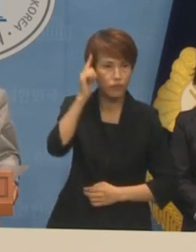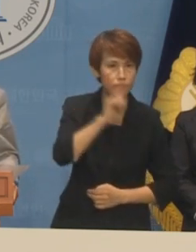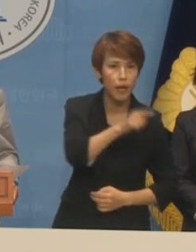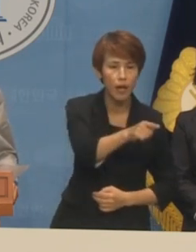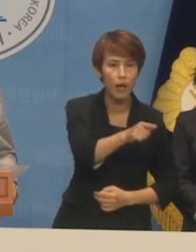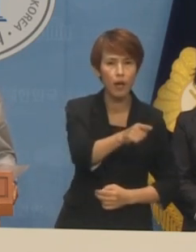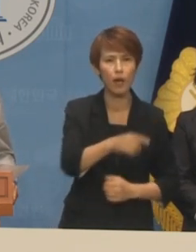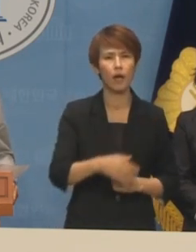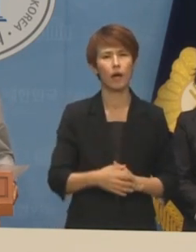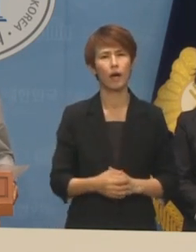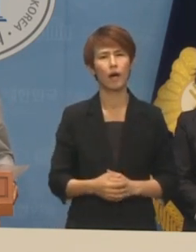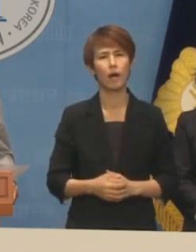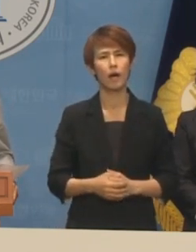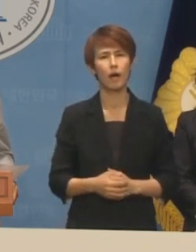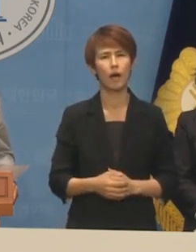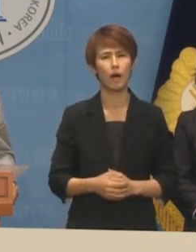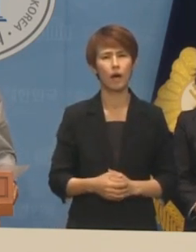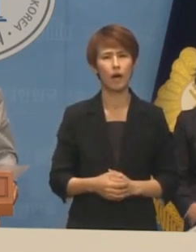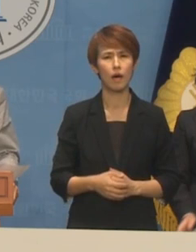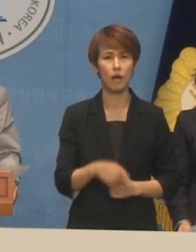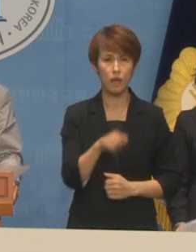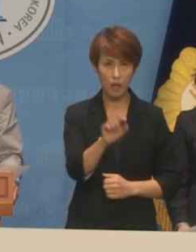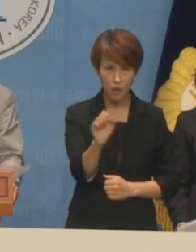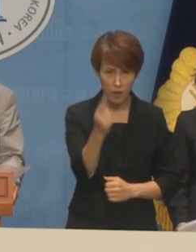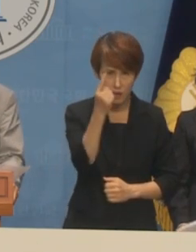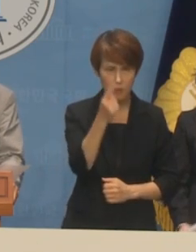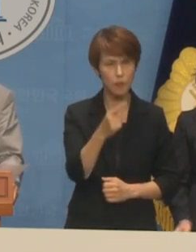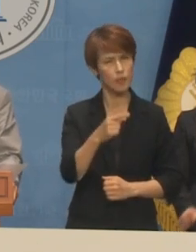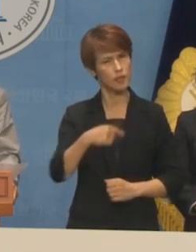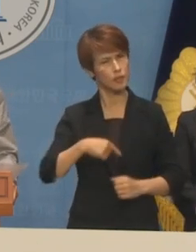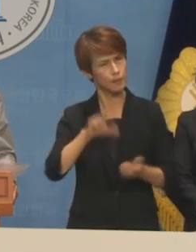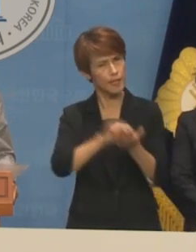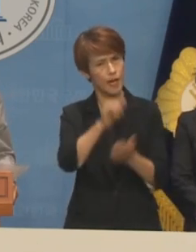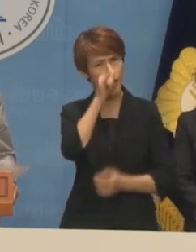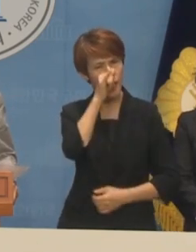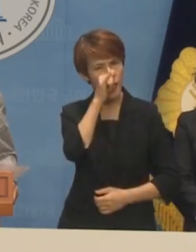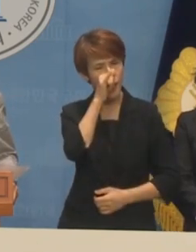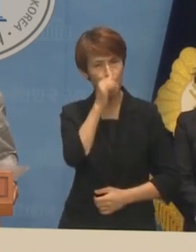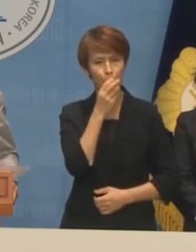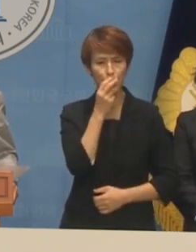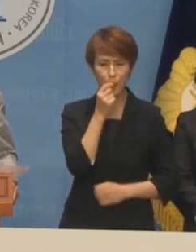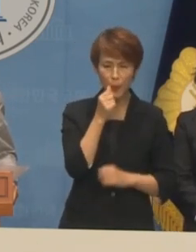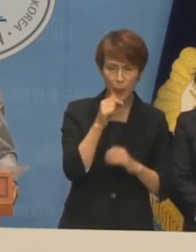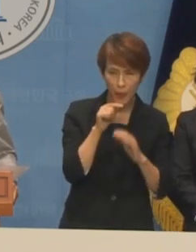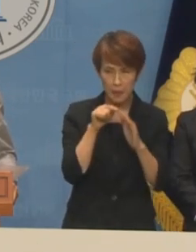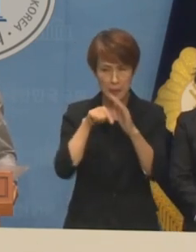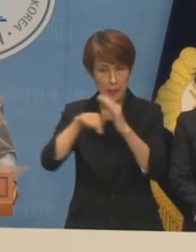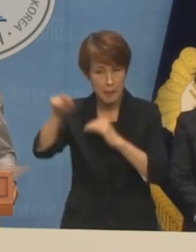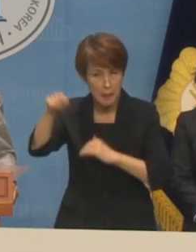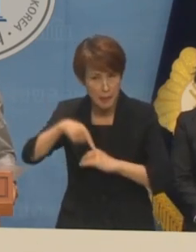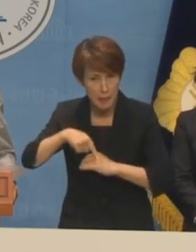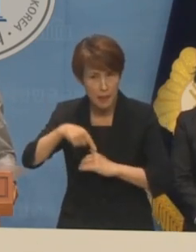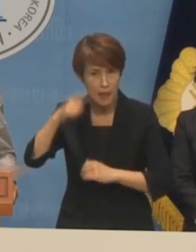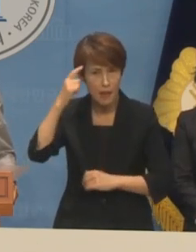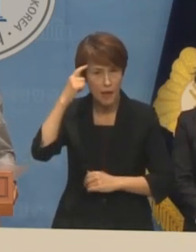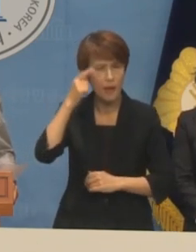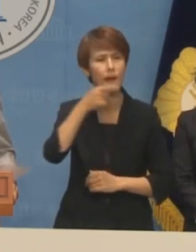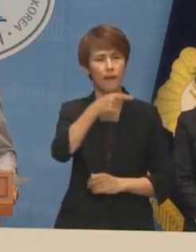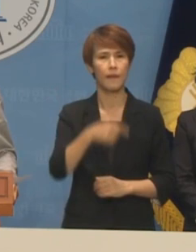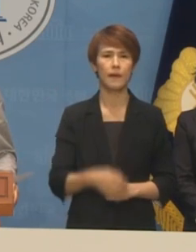것을 본인들이 알고 있어서 찔리는 것이 있었는지 몰래 다녀가려고